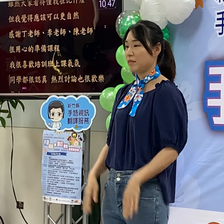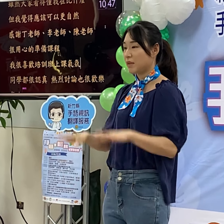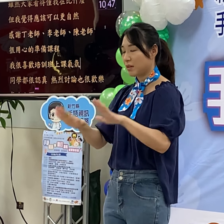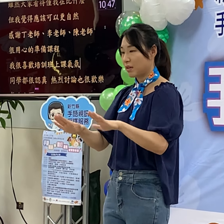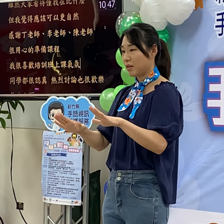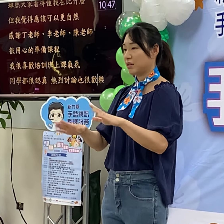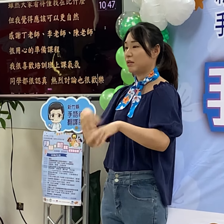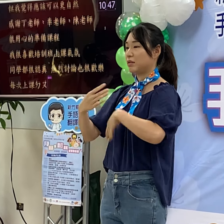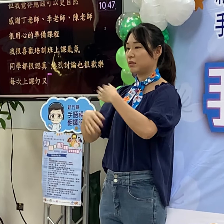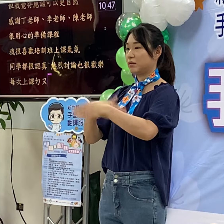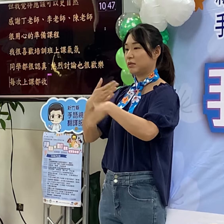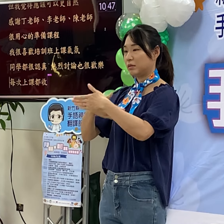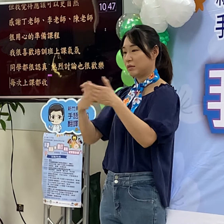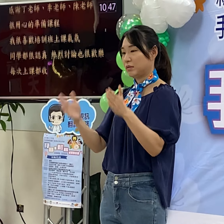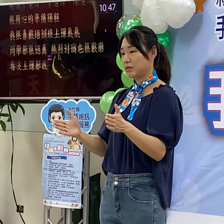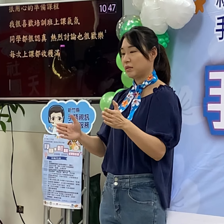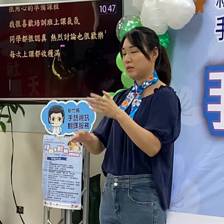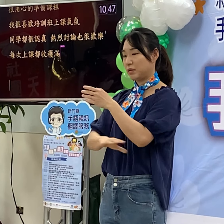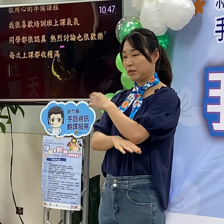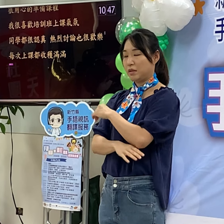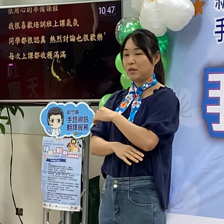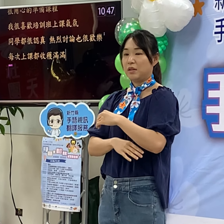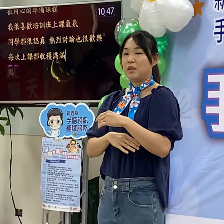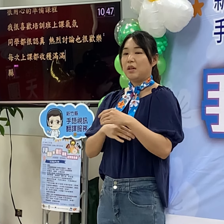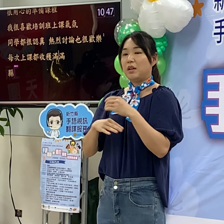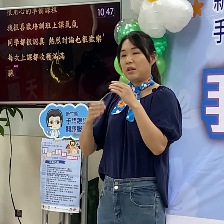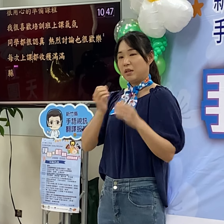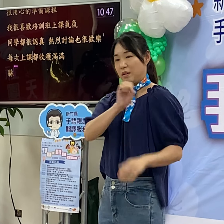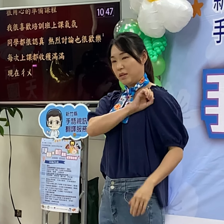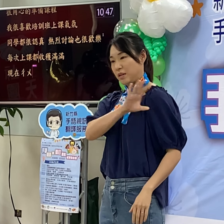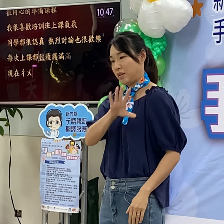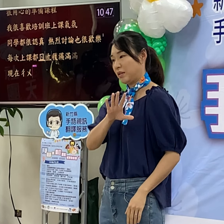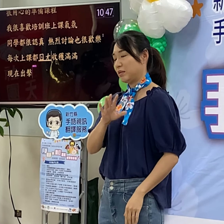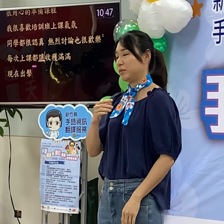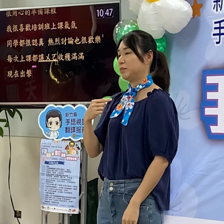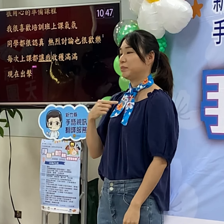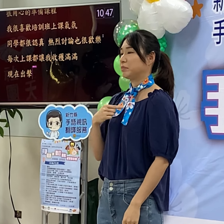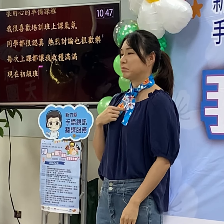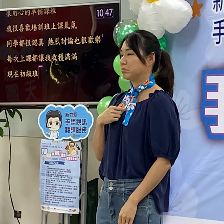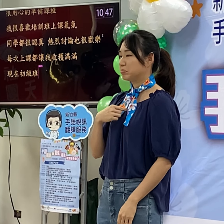现在初级班的课程结束了，我很舍不得。